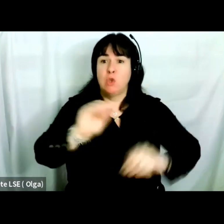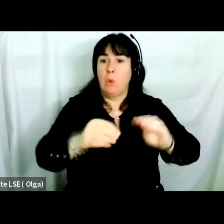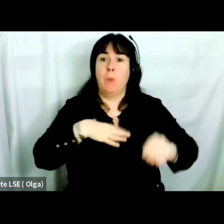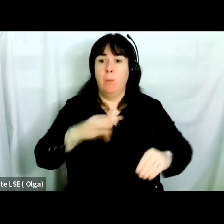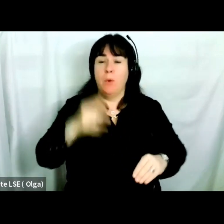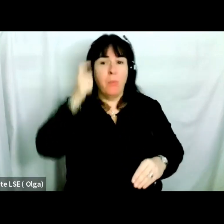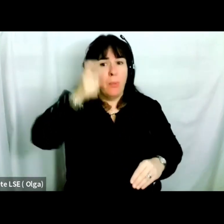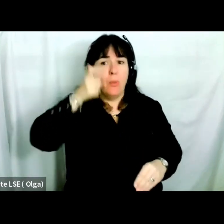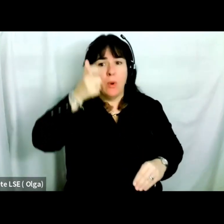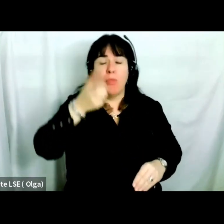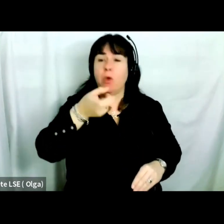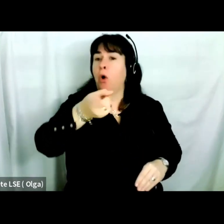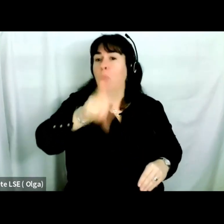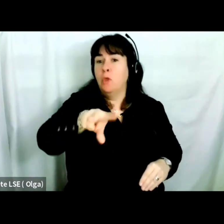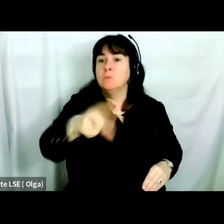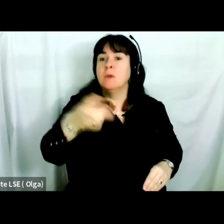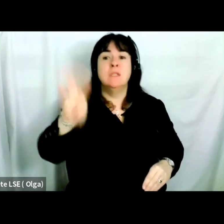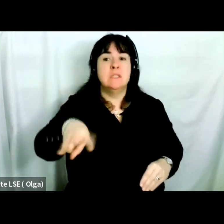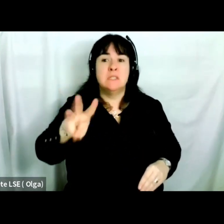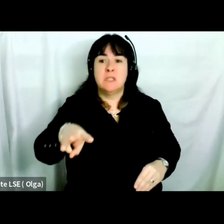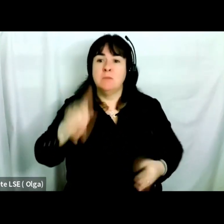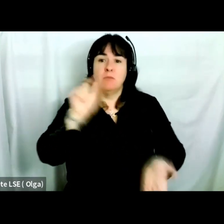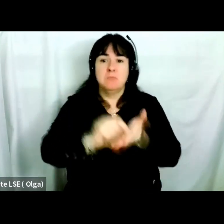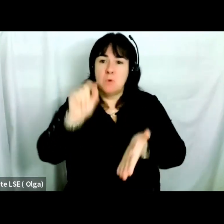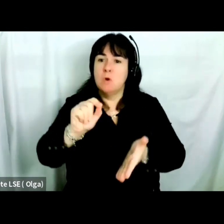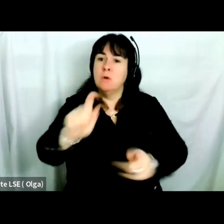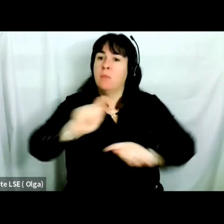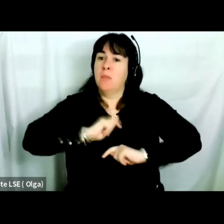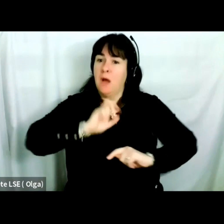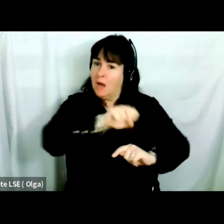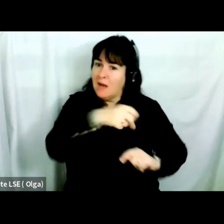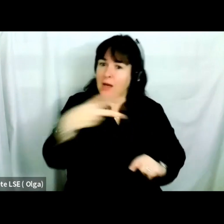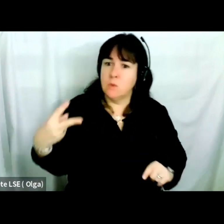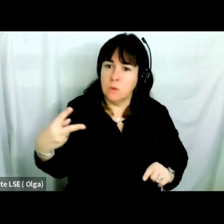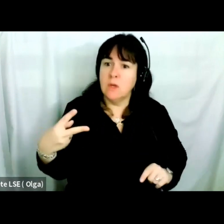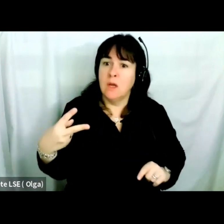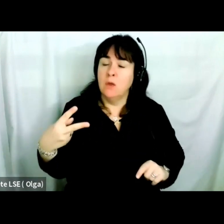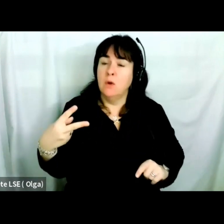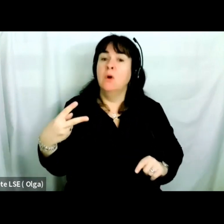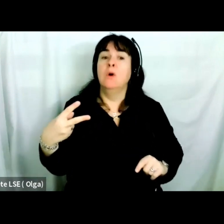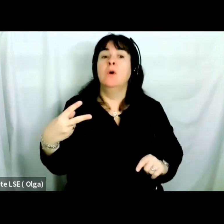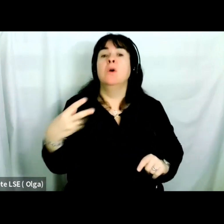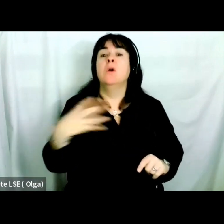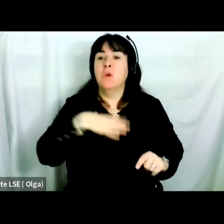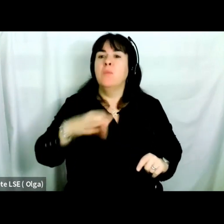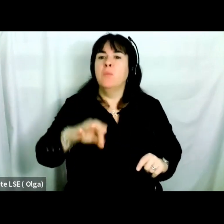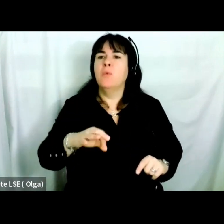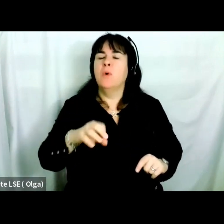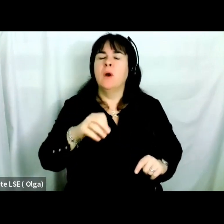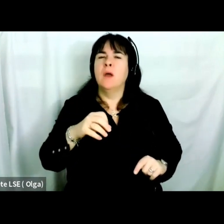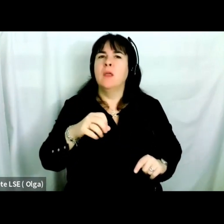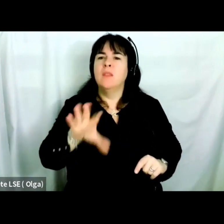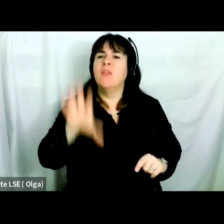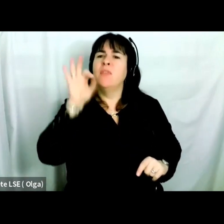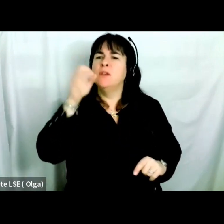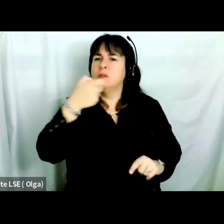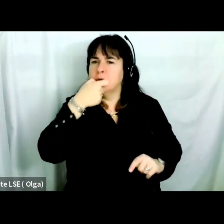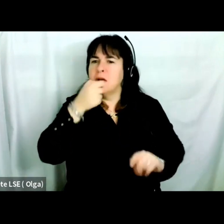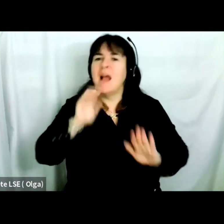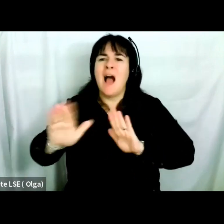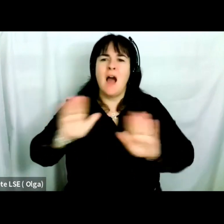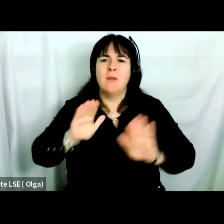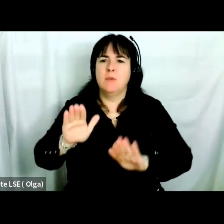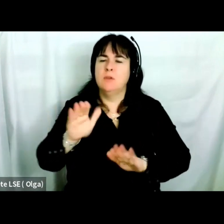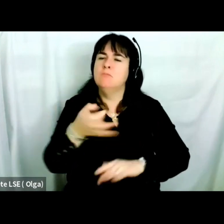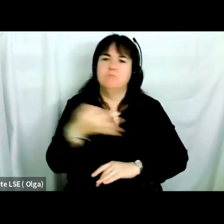meses, sin que exista posibilidad de que eso que ha decidido el árbitro se pueda cuestionar. Lo que pasa es que el arbitraje